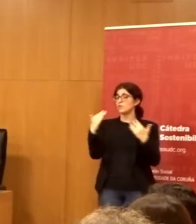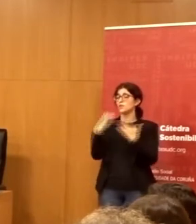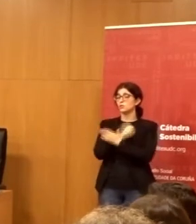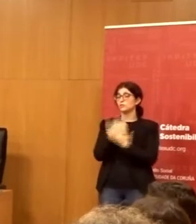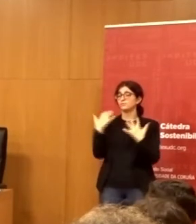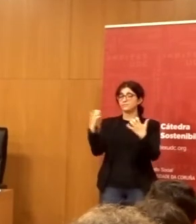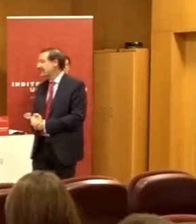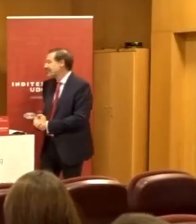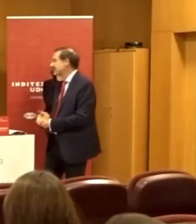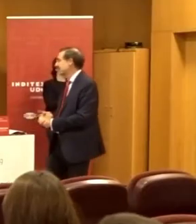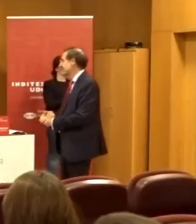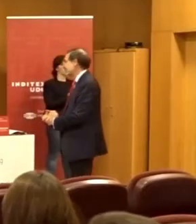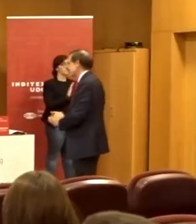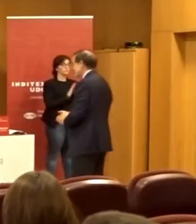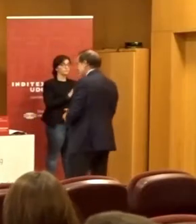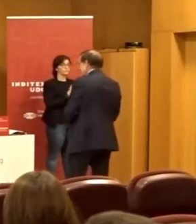todos.